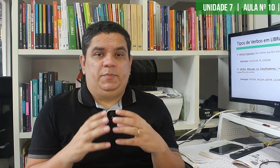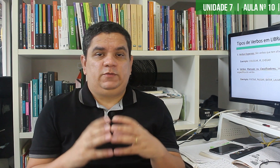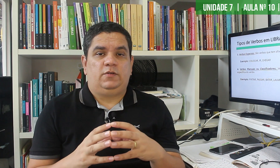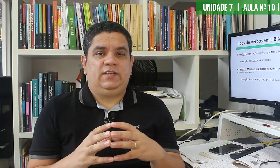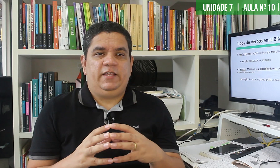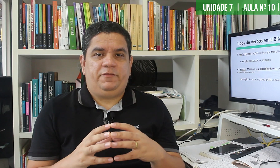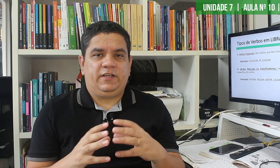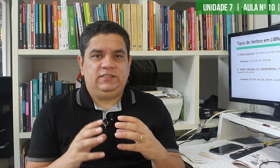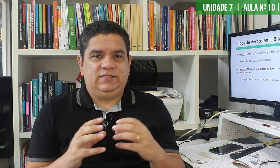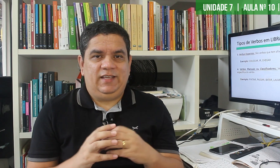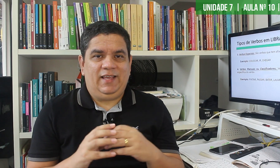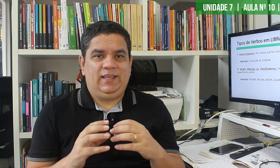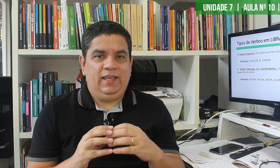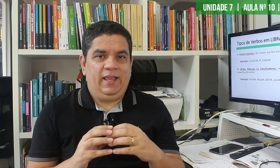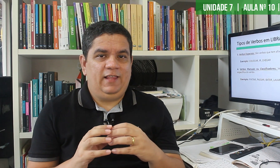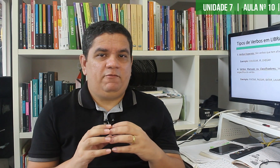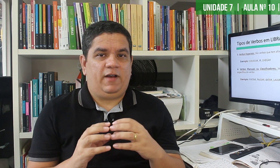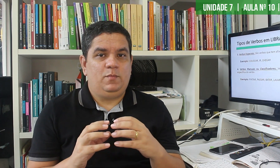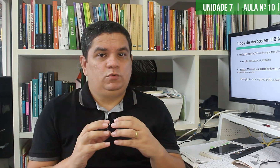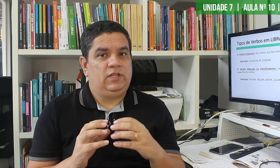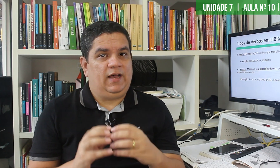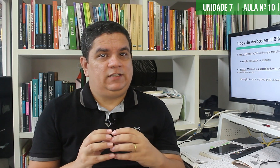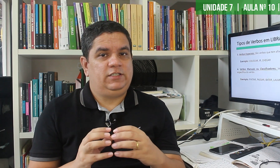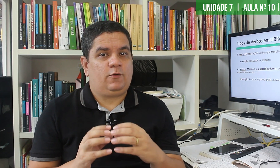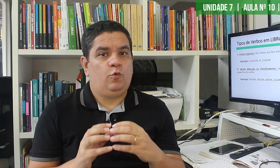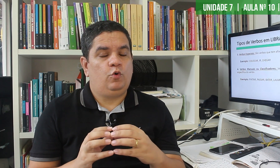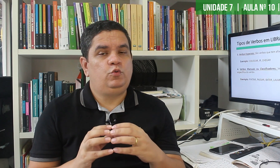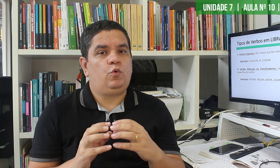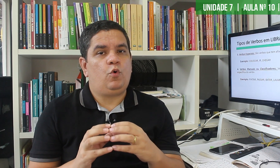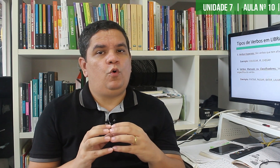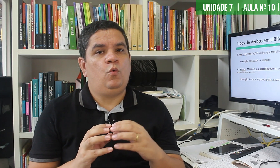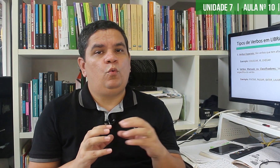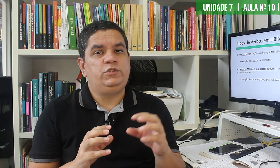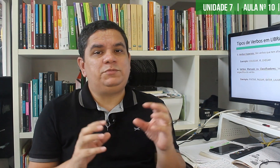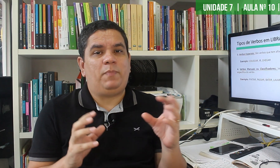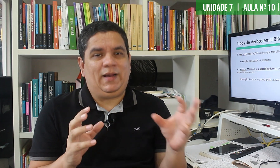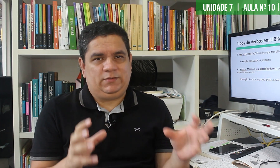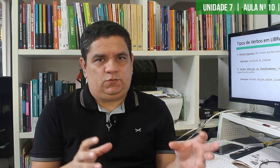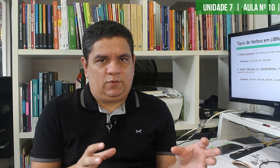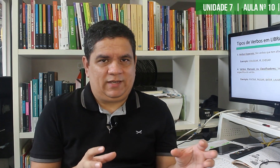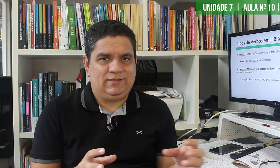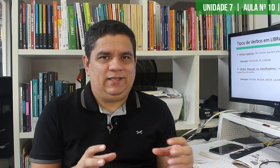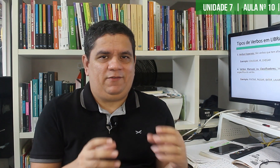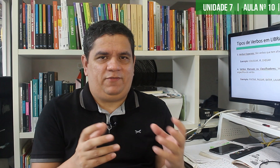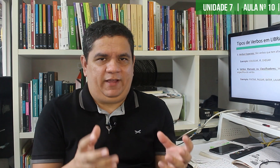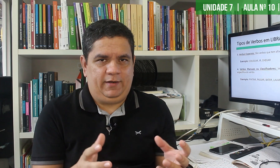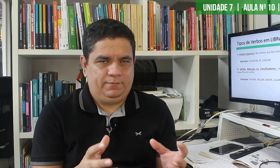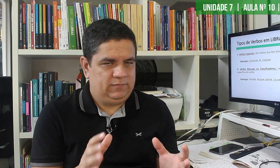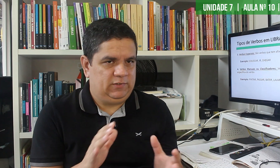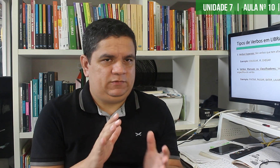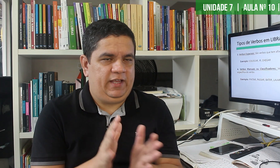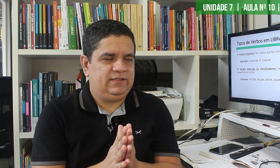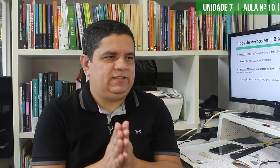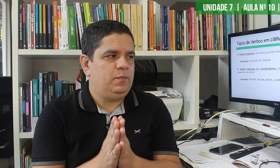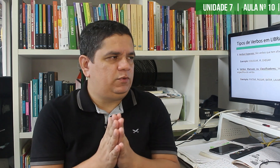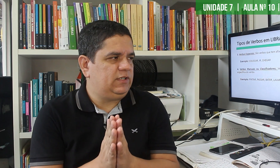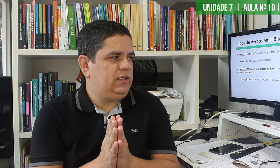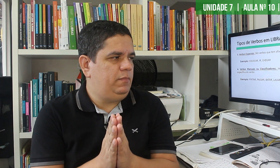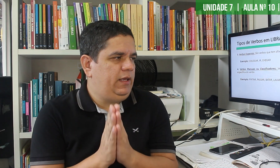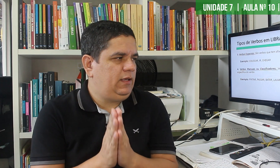Pessoal, significa dizer que ele vai mudar de acordo com o espaço a que se refere. Então tem exemplos aqui bem